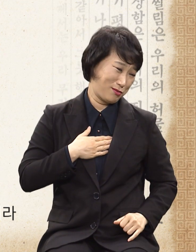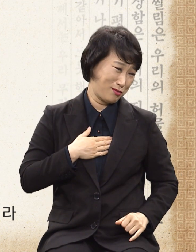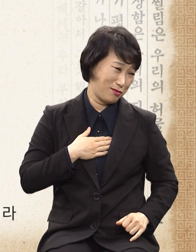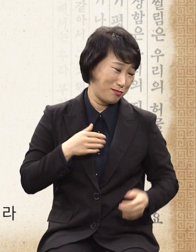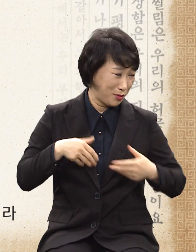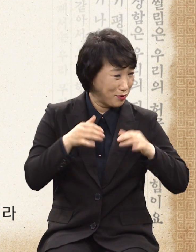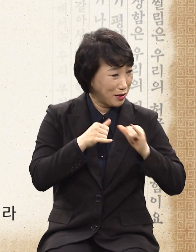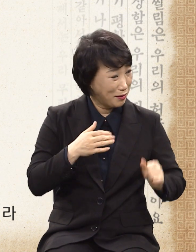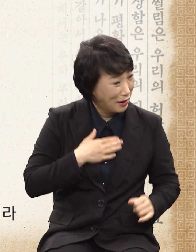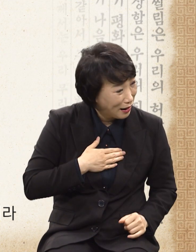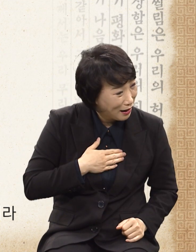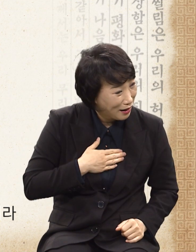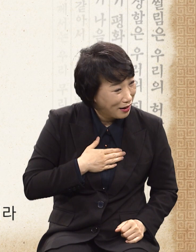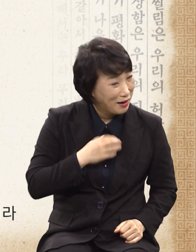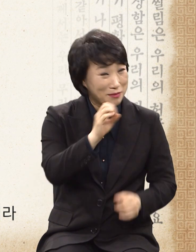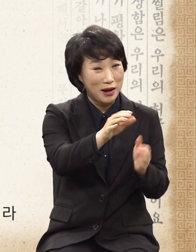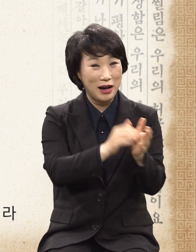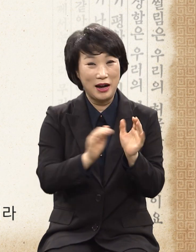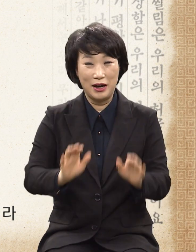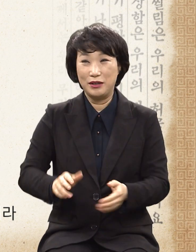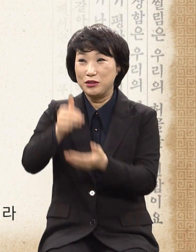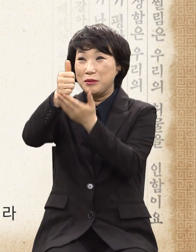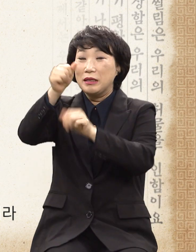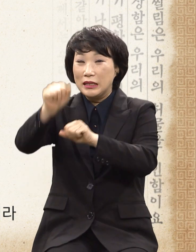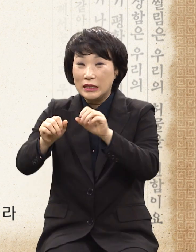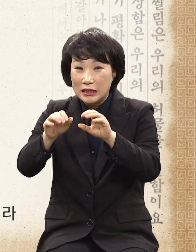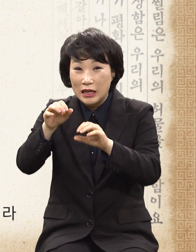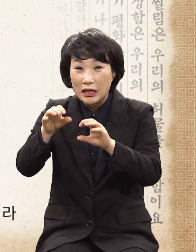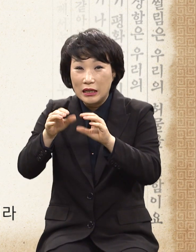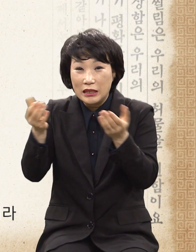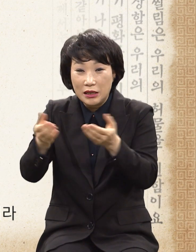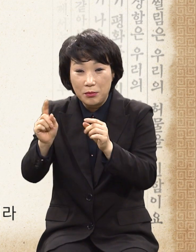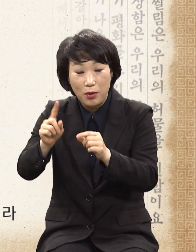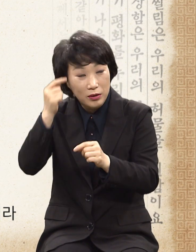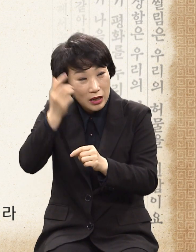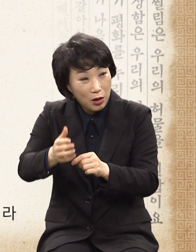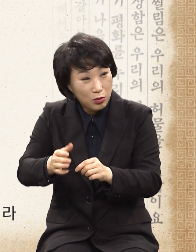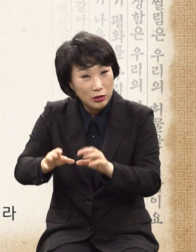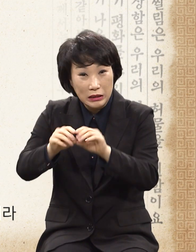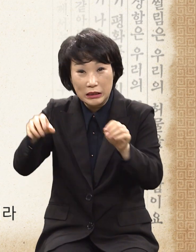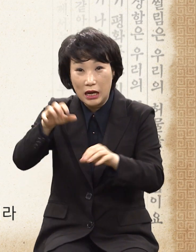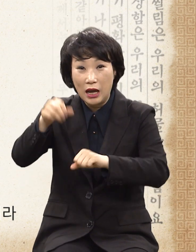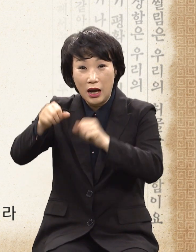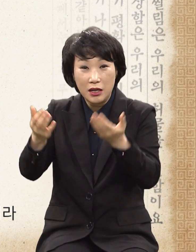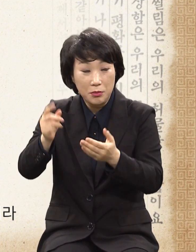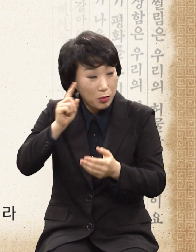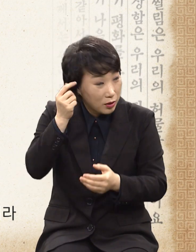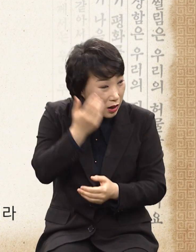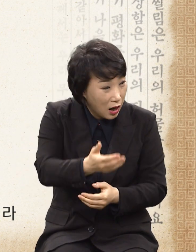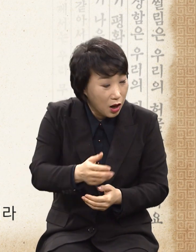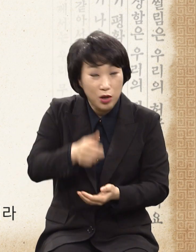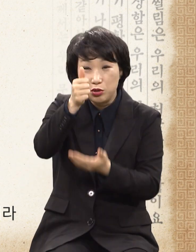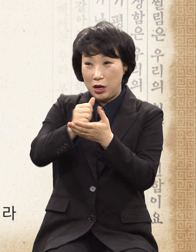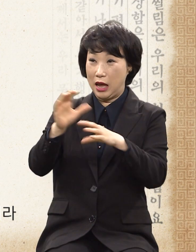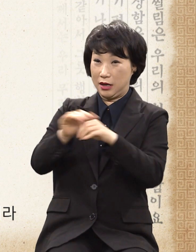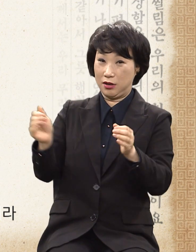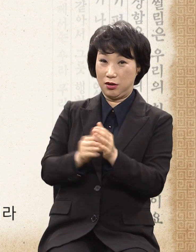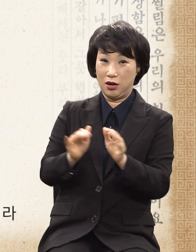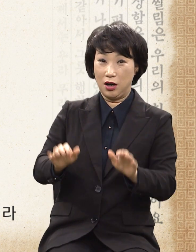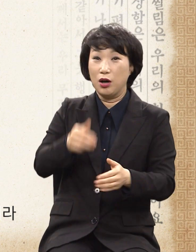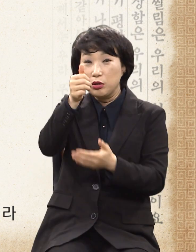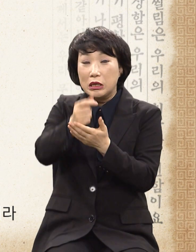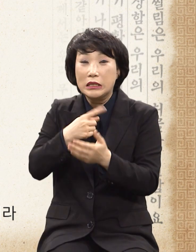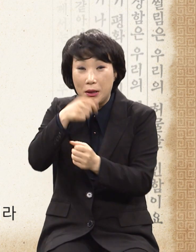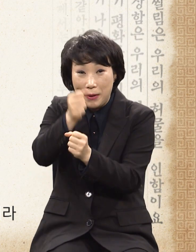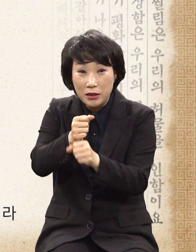가치가 없습니다. 주님이 이 땅에 하신 사역이 뭡니까? 죄를 해결했습니다. 죄를 지키는